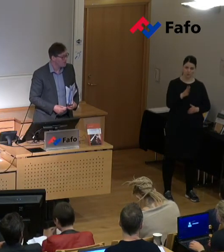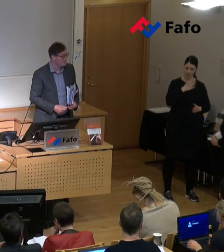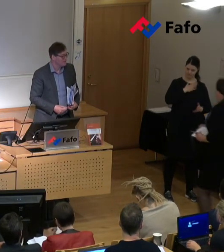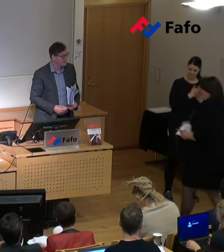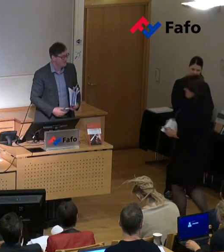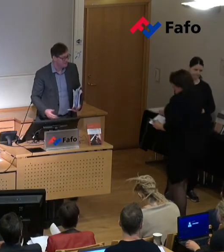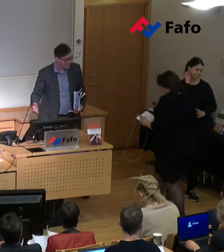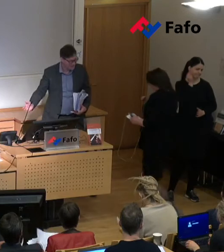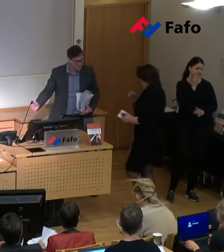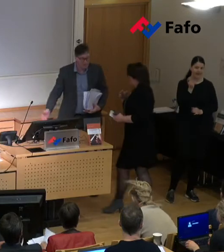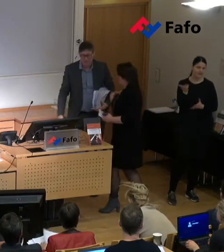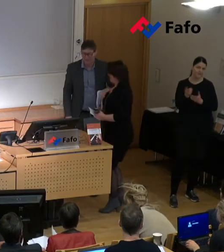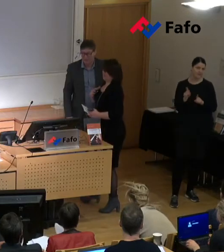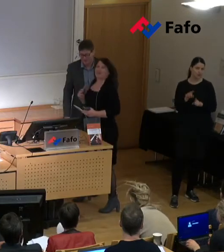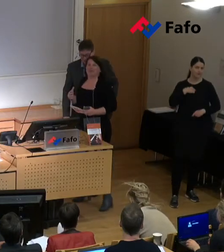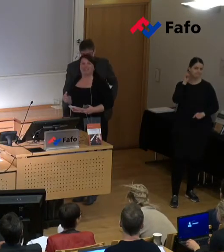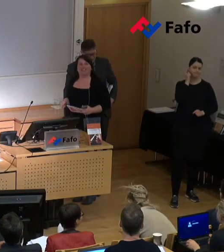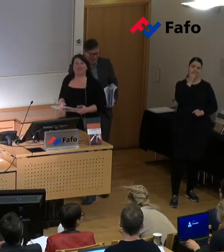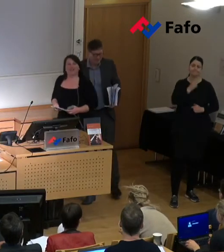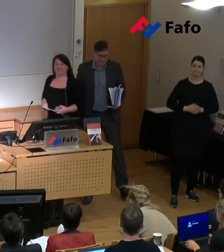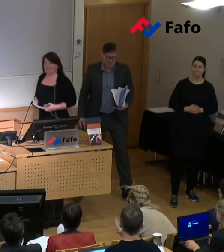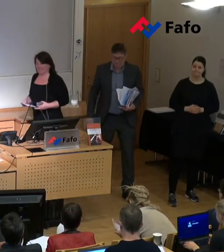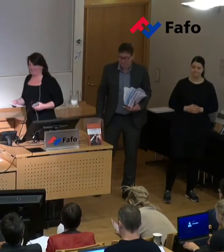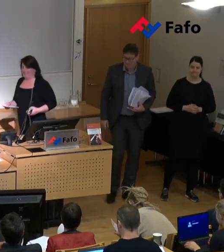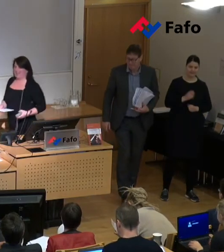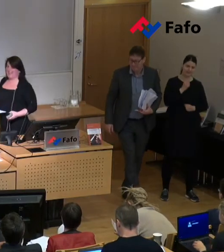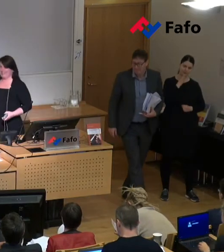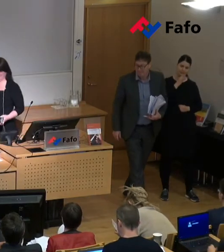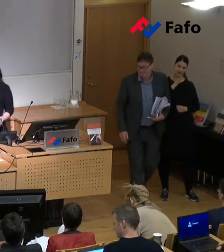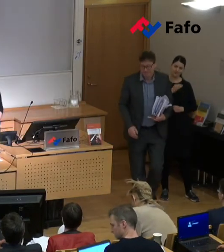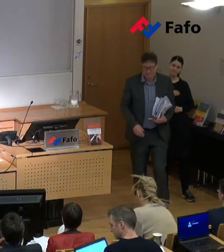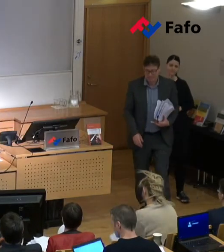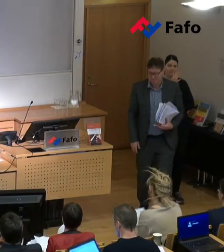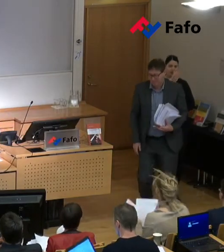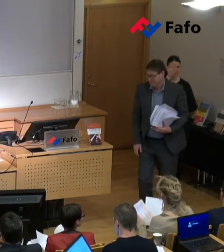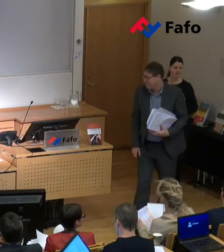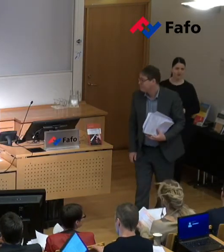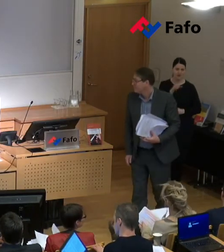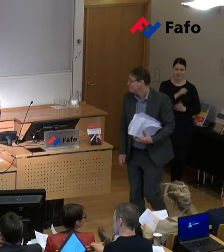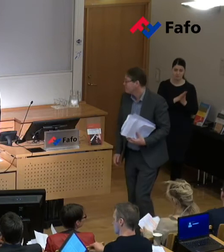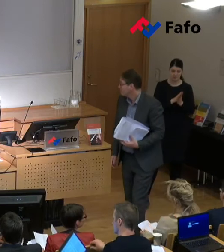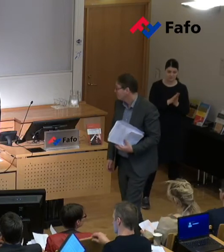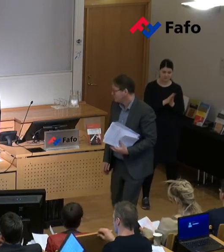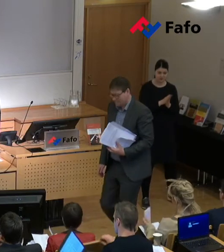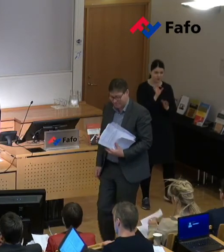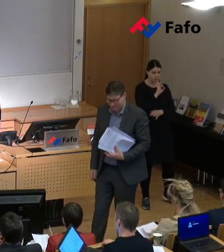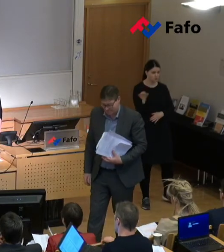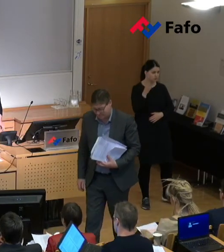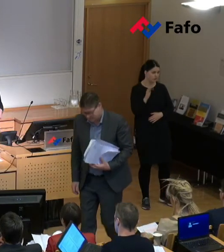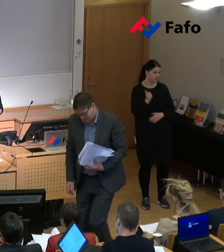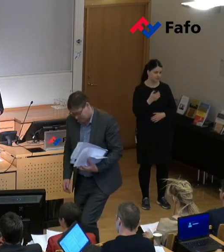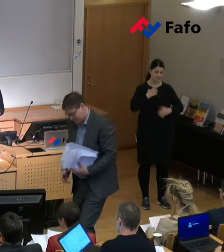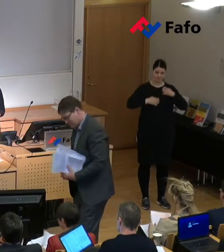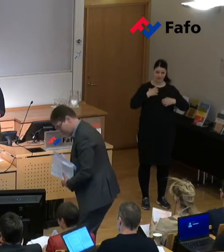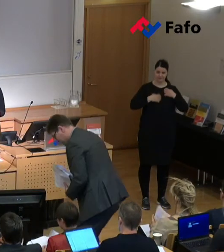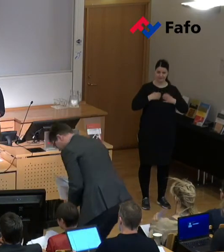Du har sånn også, ja. Hvilken sånn jeg virker den? Oi, den virker veldig høyt. Hei, alle sammen. Tusen takk for en veldig